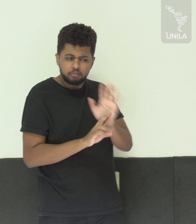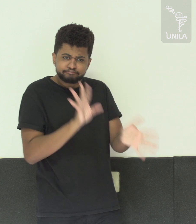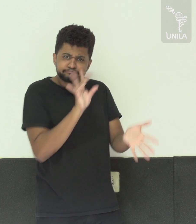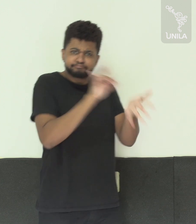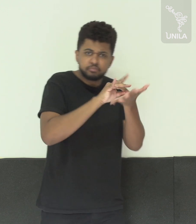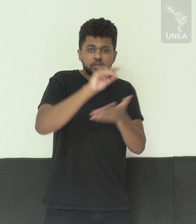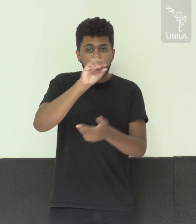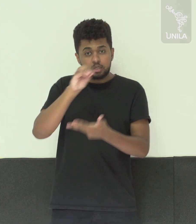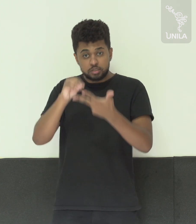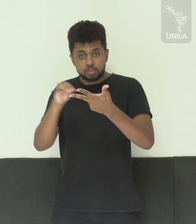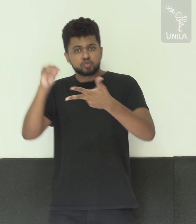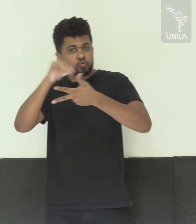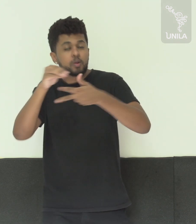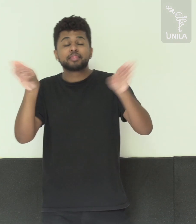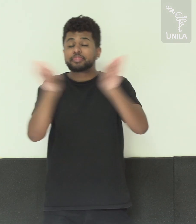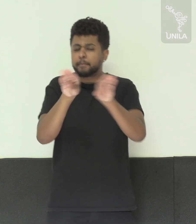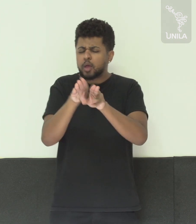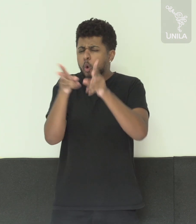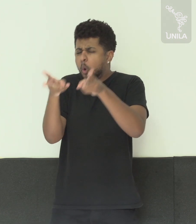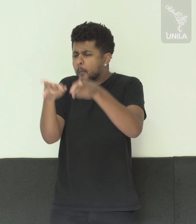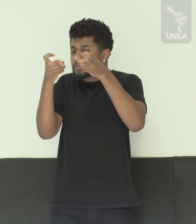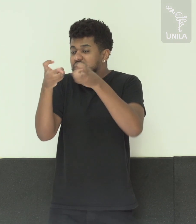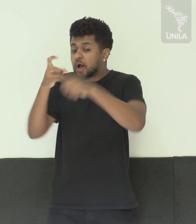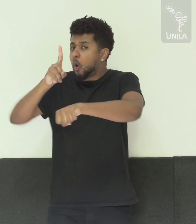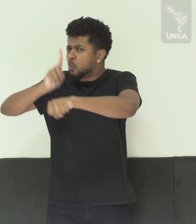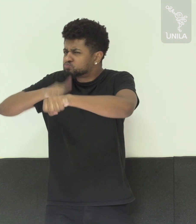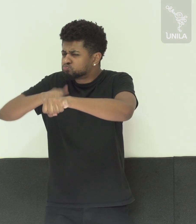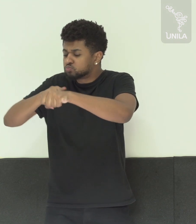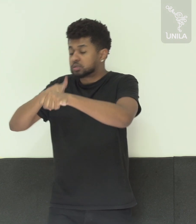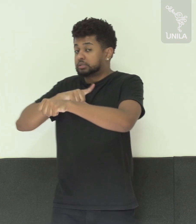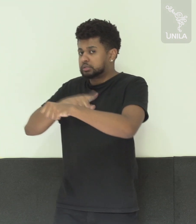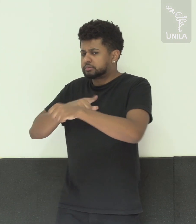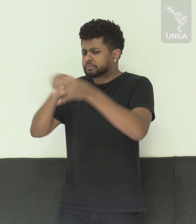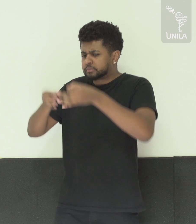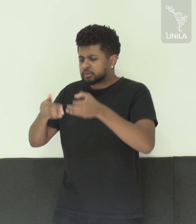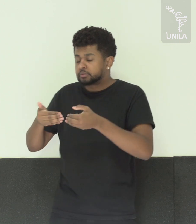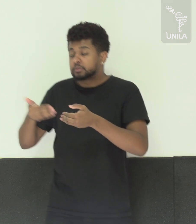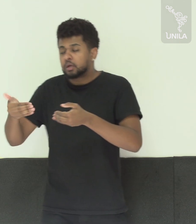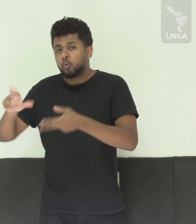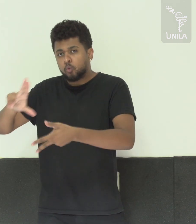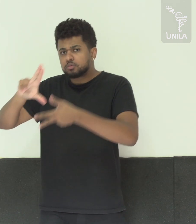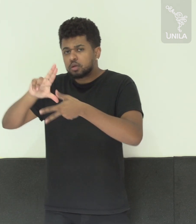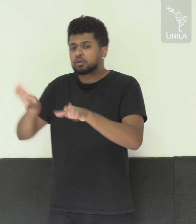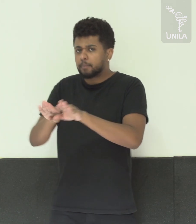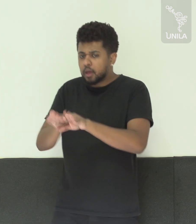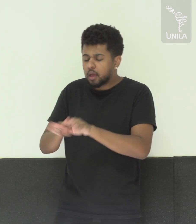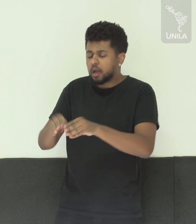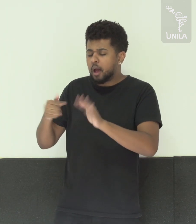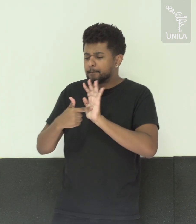SISU, bem como observar os horários de atendimento na UNILA e apresentar e